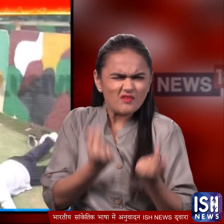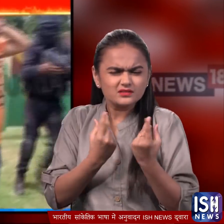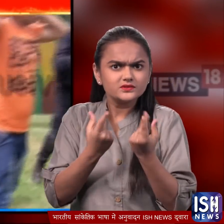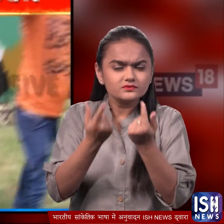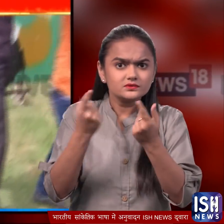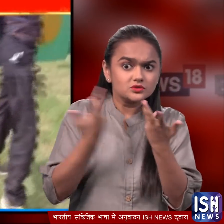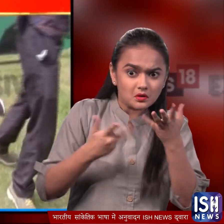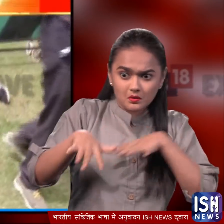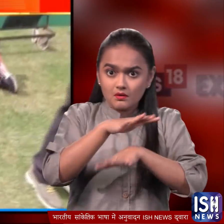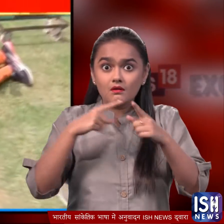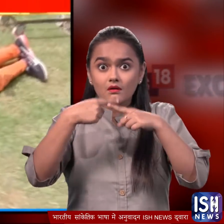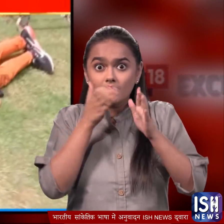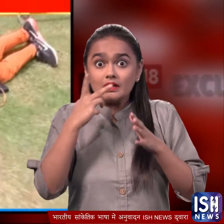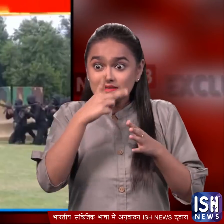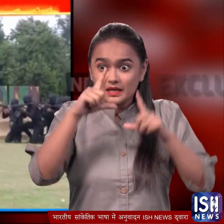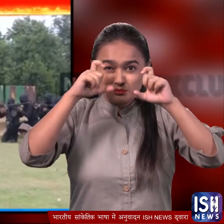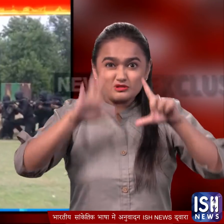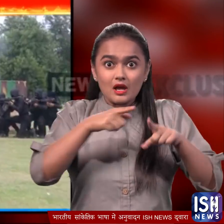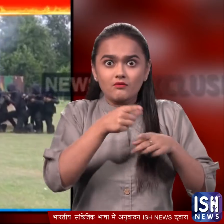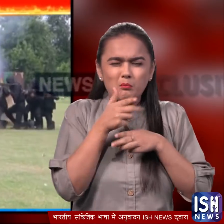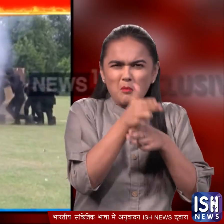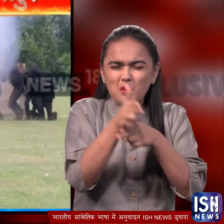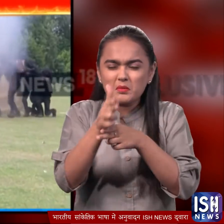NSG कमांडो आतंकी बने लोगों को ढेर करते दिखे।